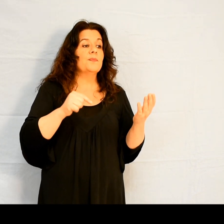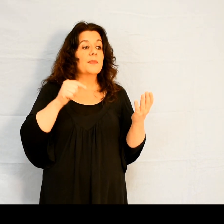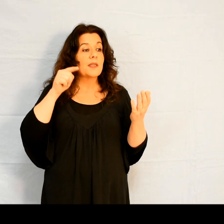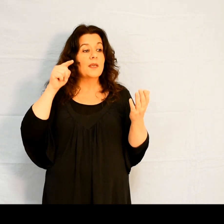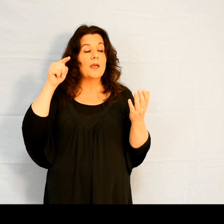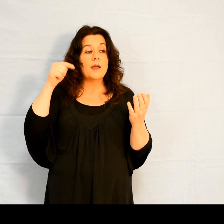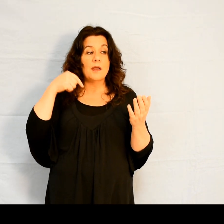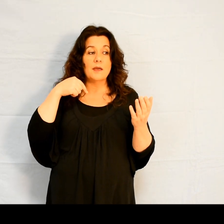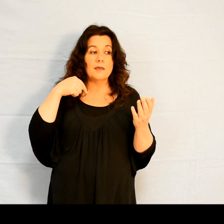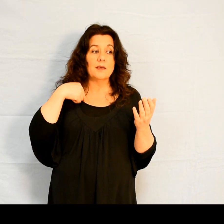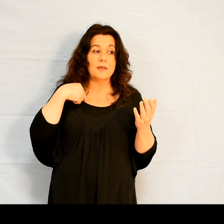en Galilée. »